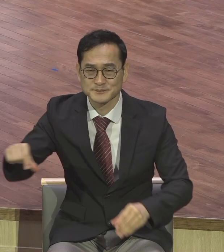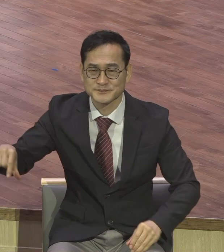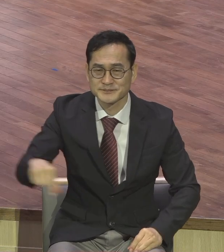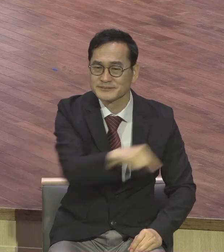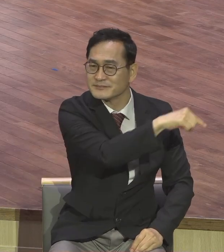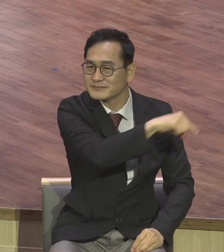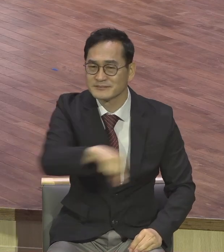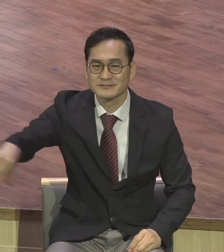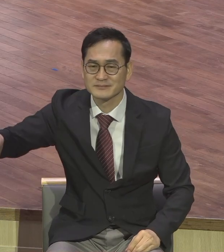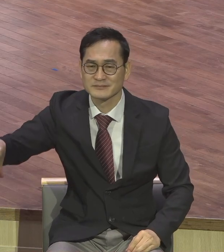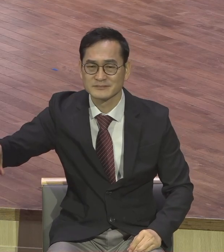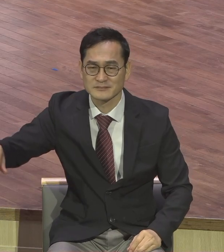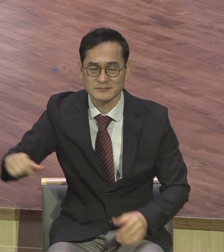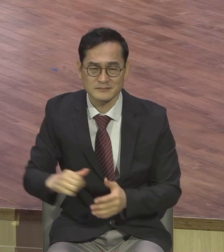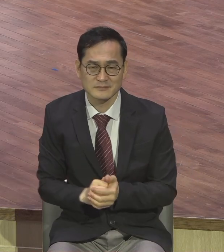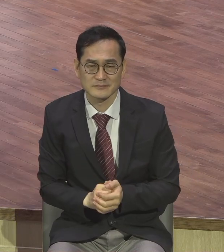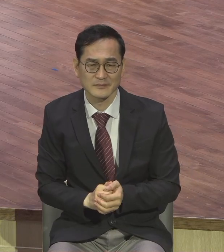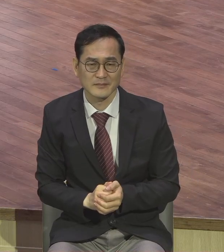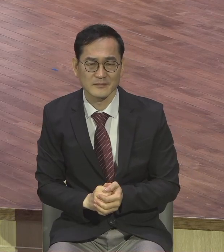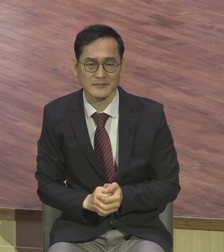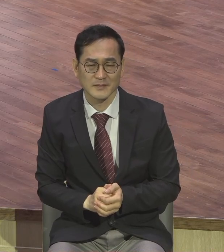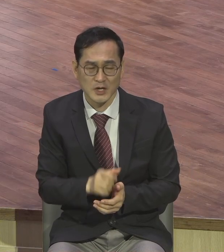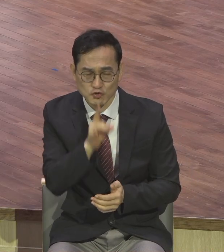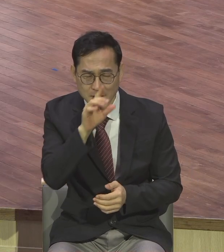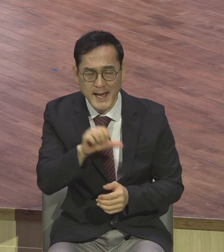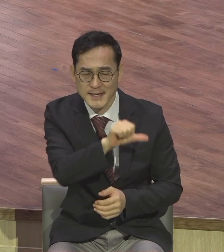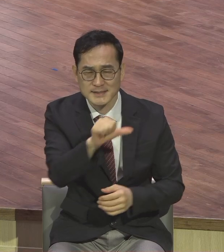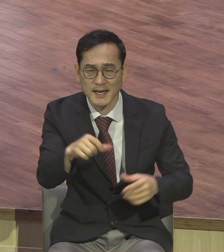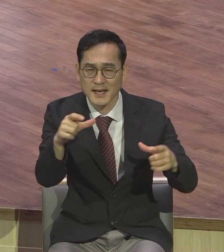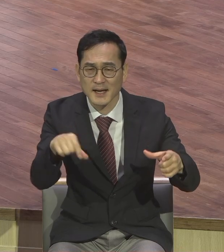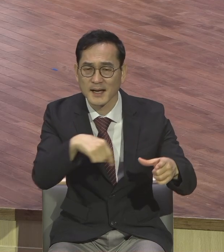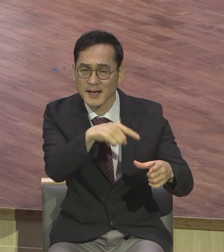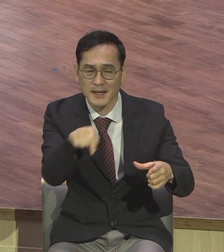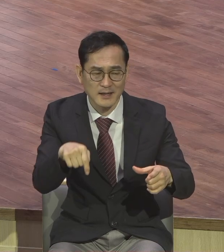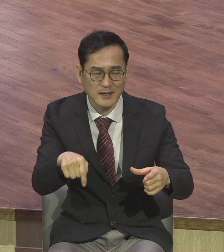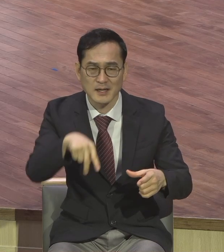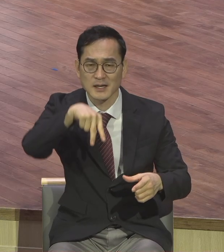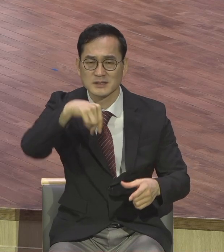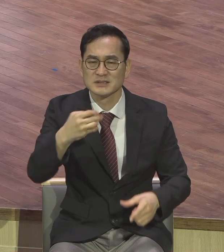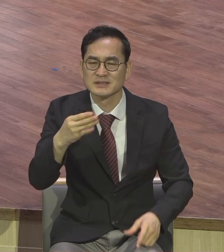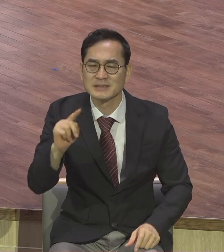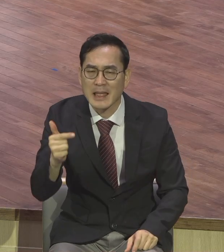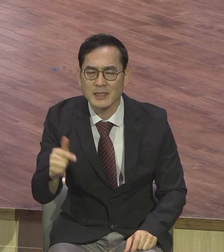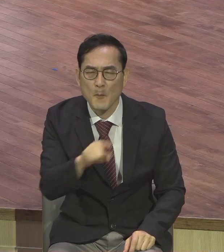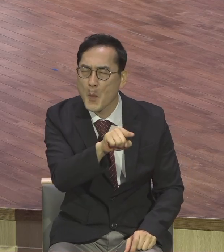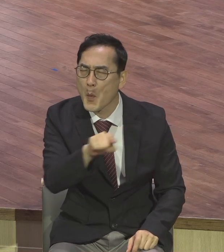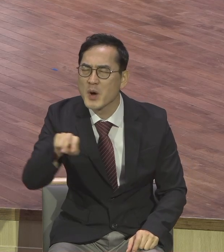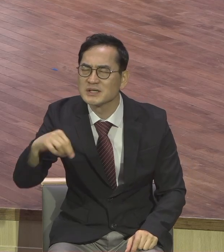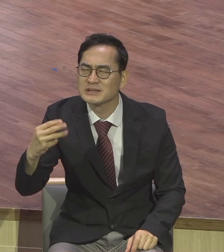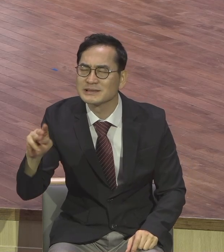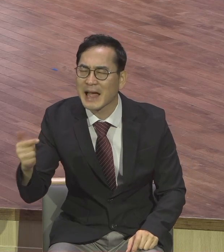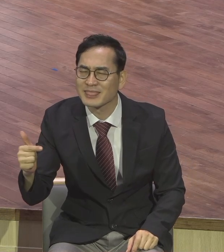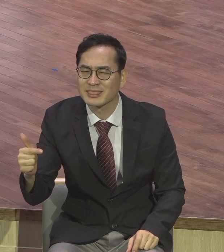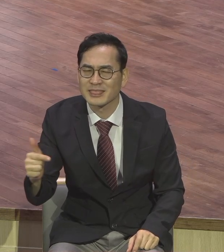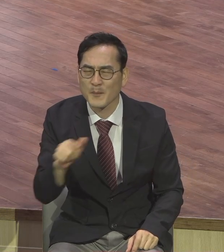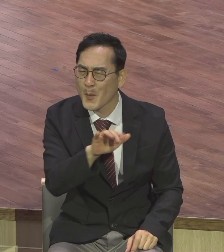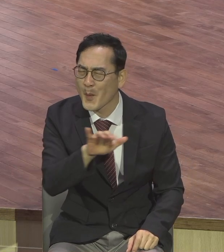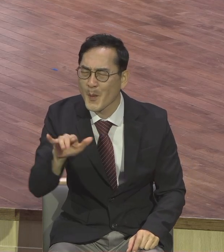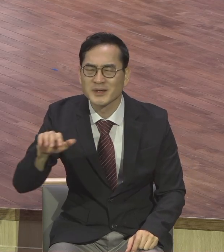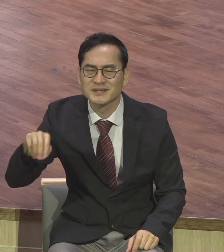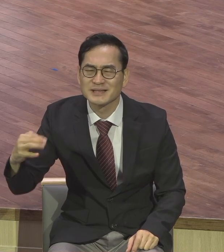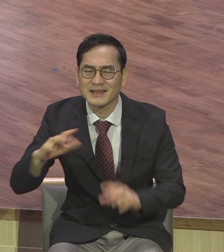중앙아시아에 있는 나라들을 가만히 보면 대개가 다 스탄이요, 스탄. 무슨 스탄? 이 스탄이